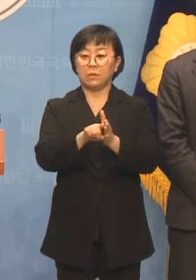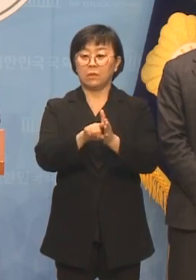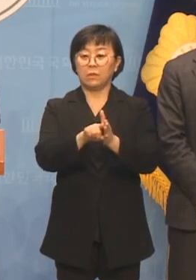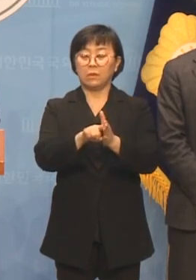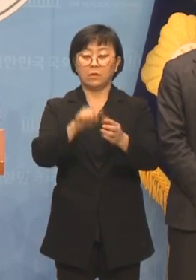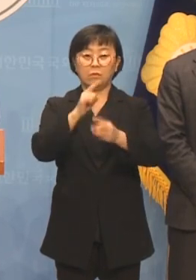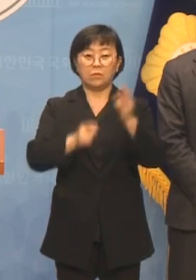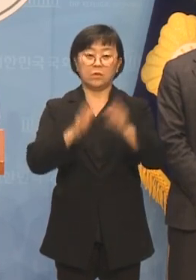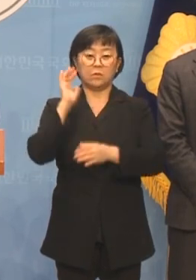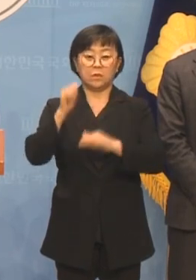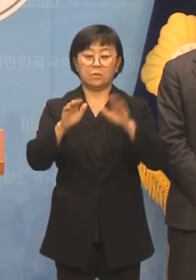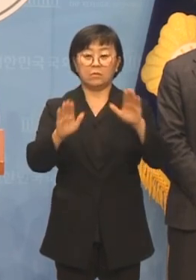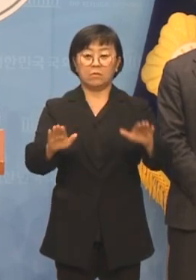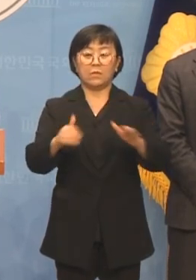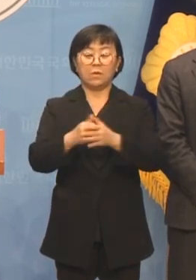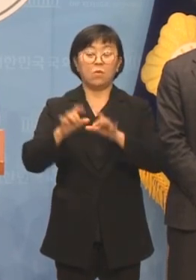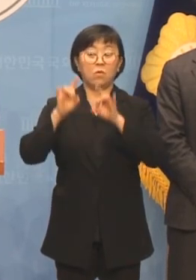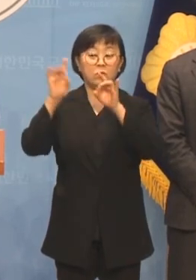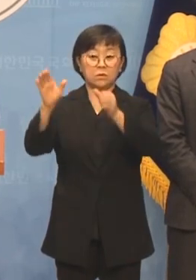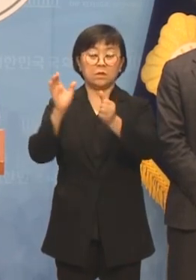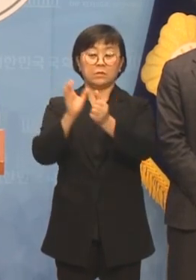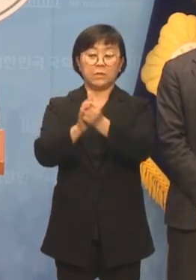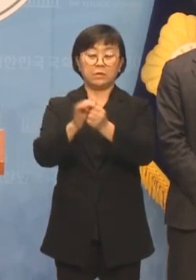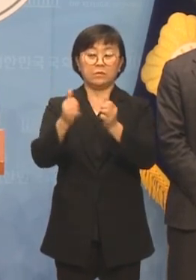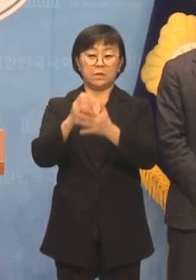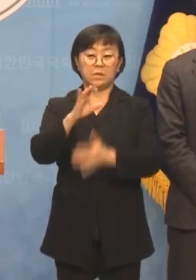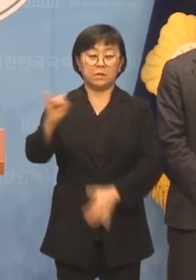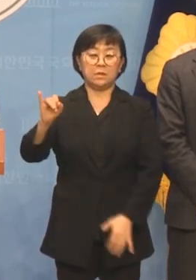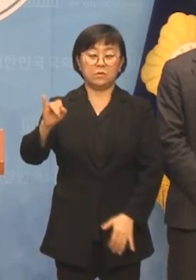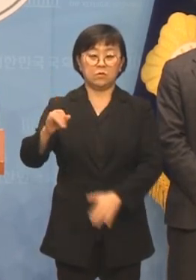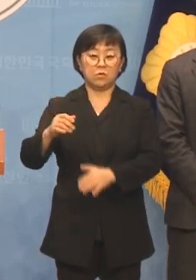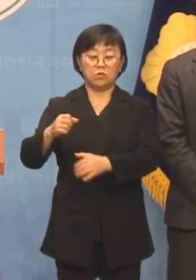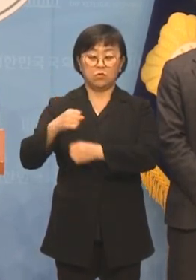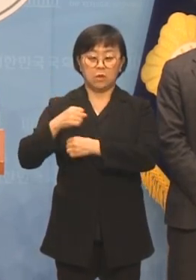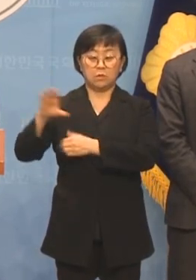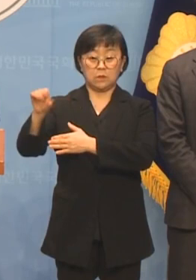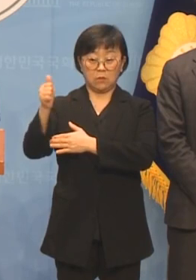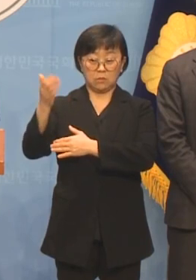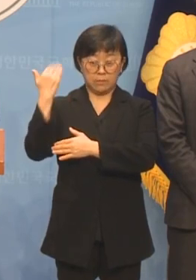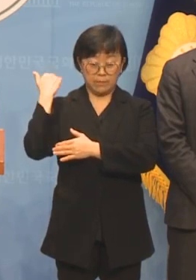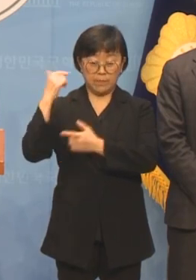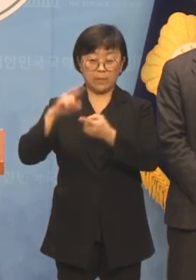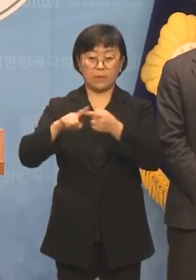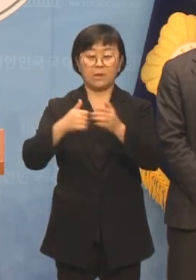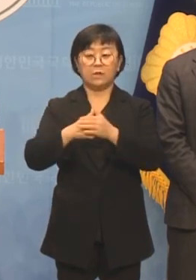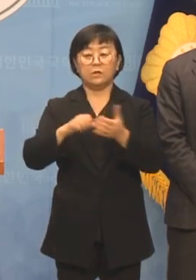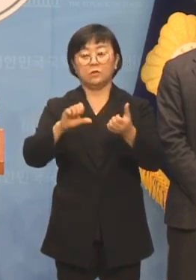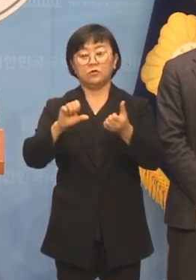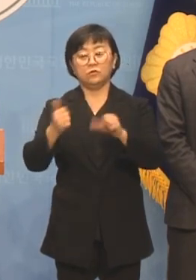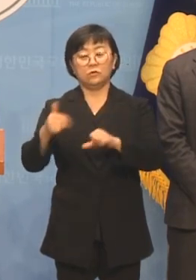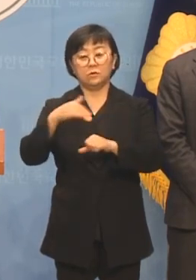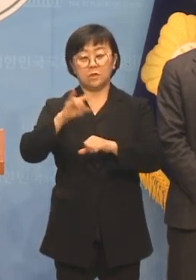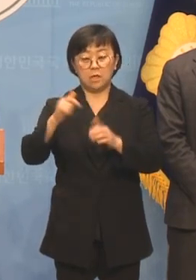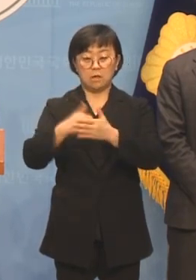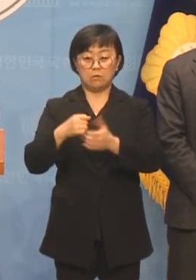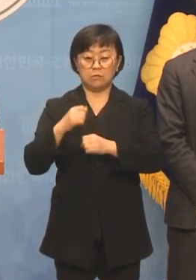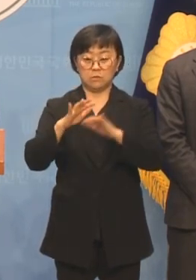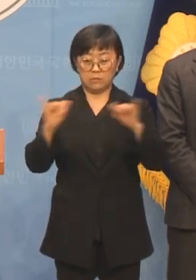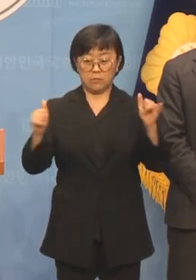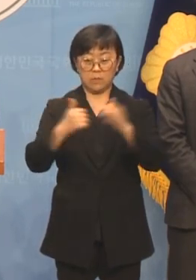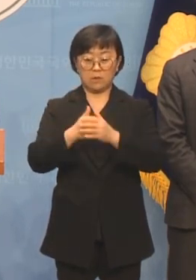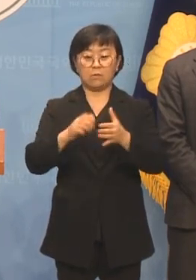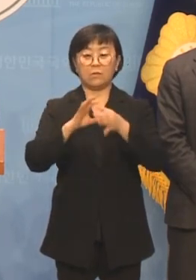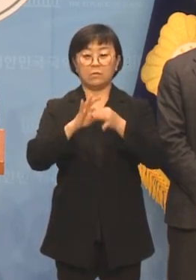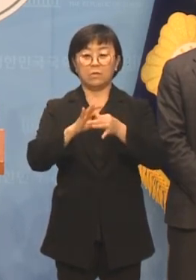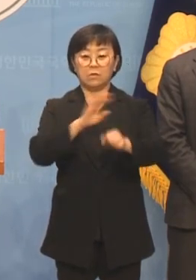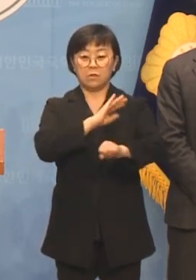윤석열 대통령이 이번에 호주 대사로 임명한 이종섭 전 국방부 장관은 고 최상병 순직 사건 관련하여